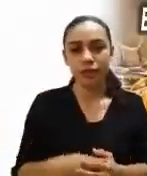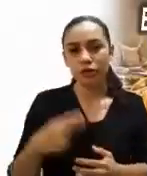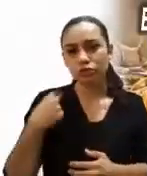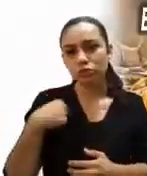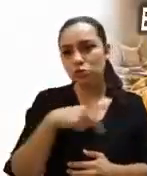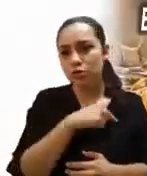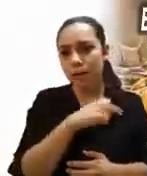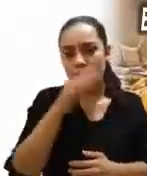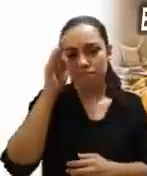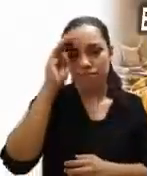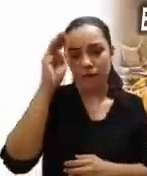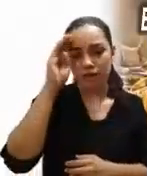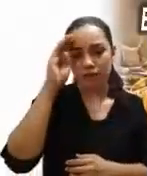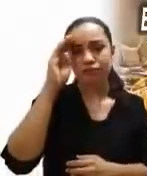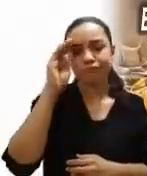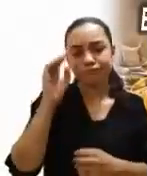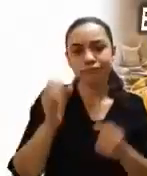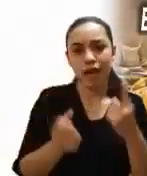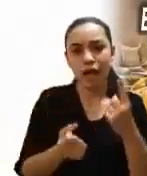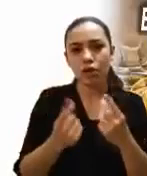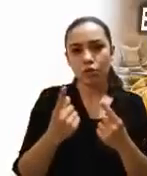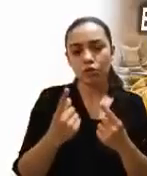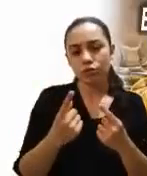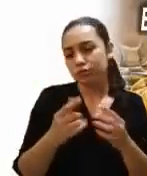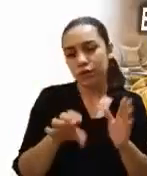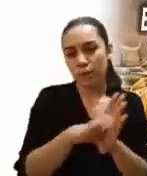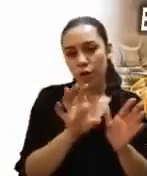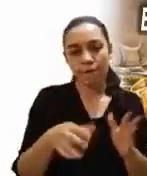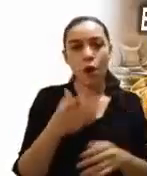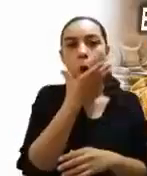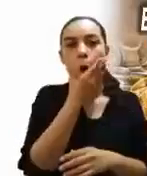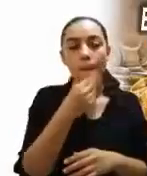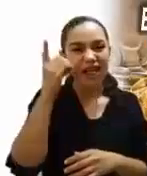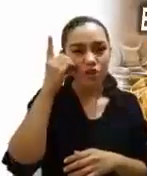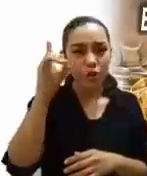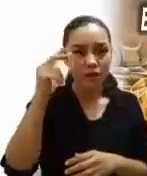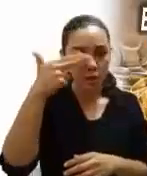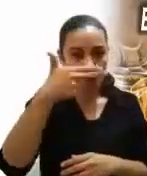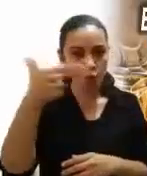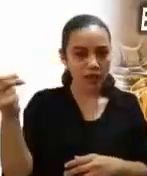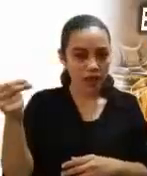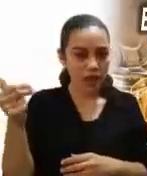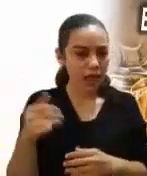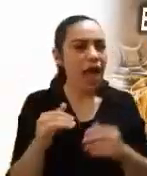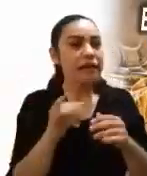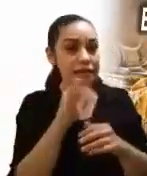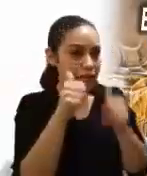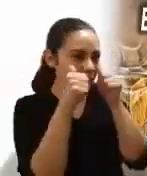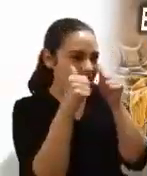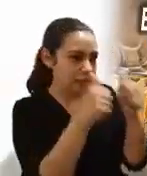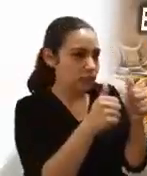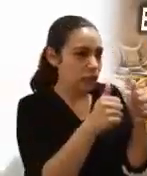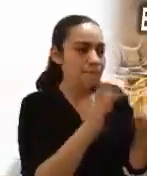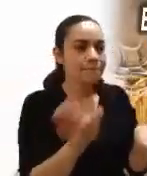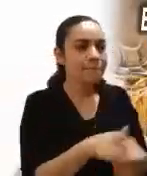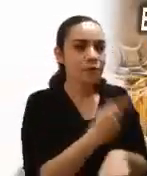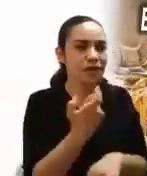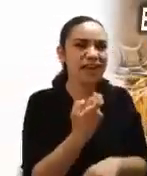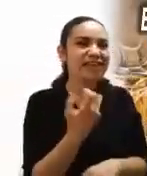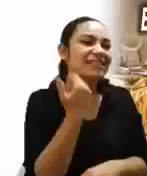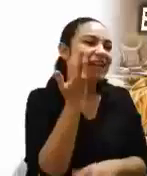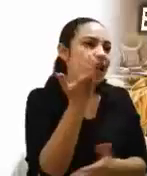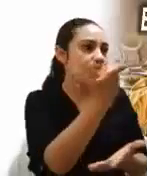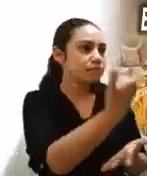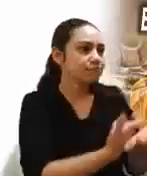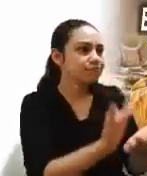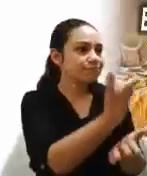actitud del mesonero, que atiende solo por ganarse unos cuantos pesos. Hay así muchas actitudes de personas